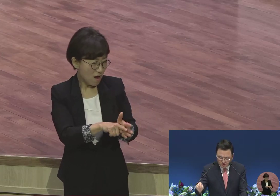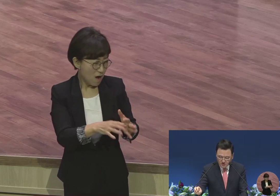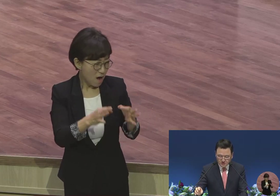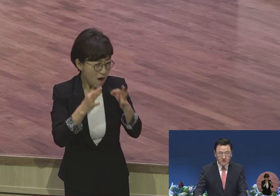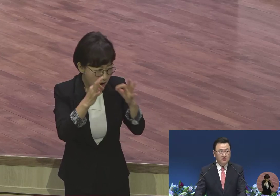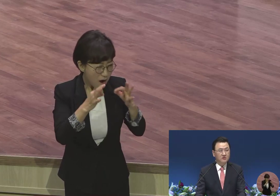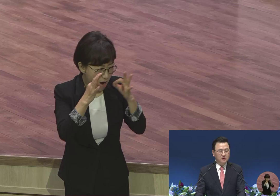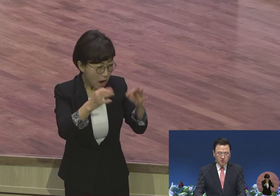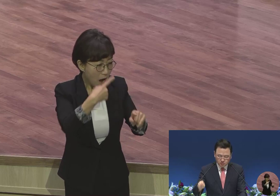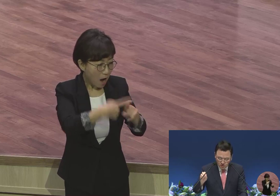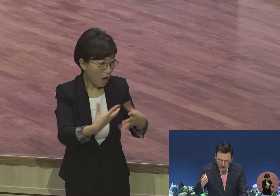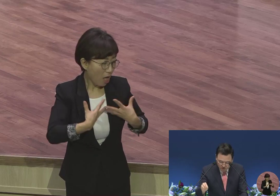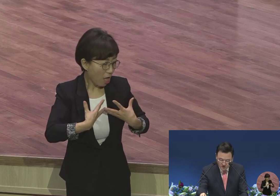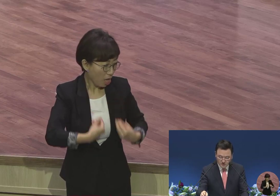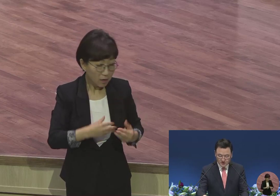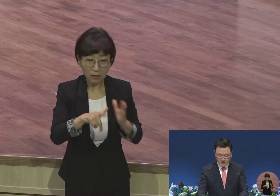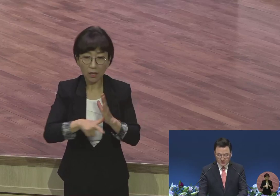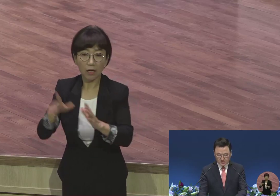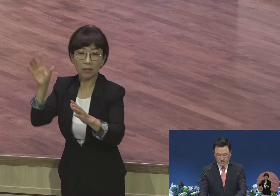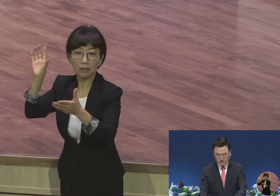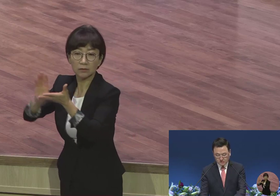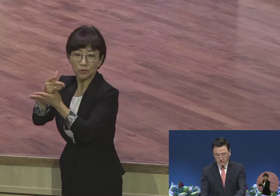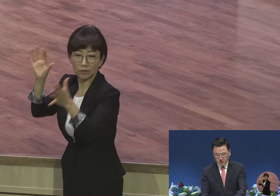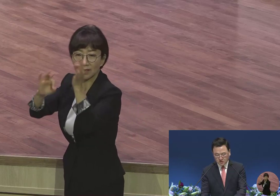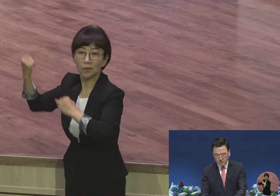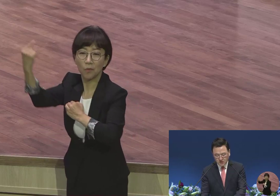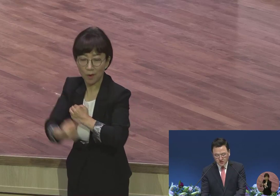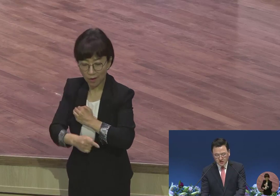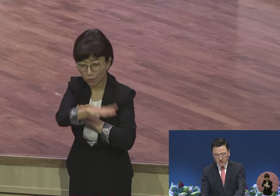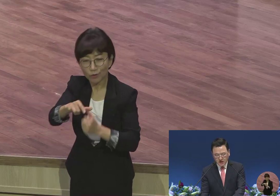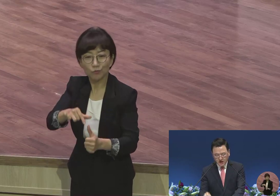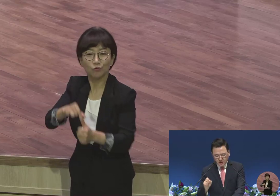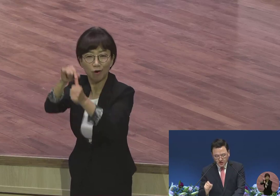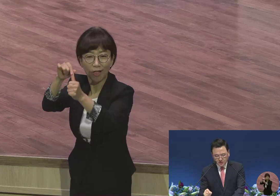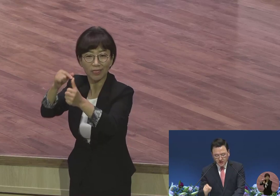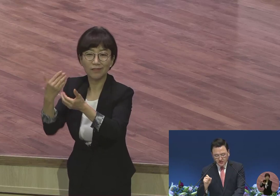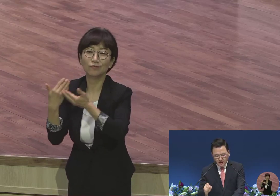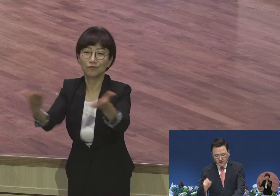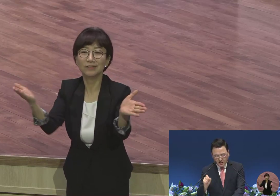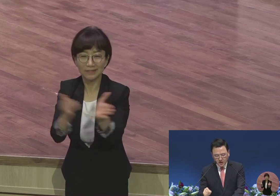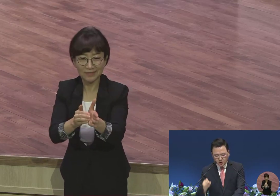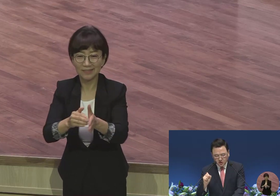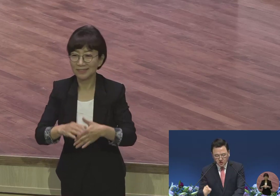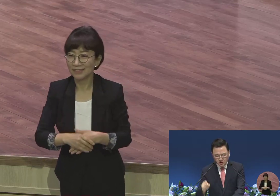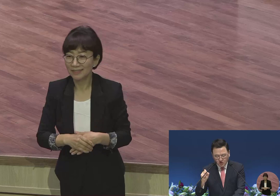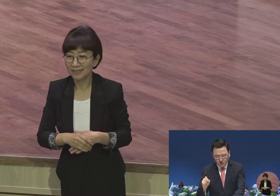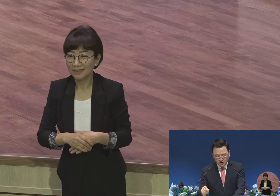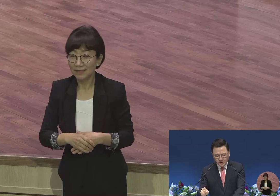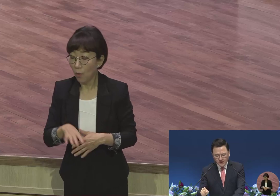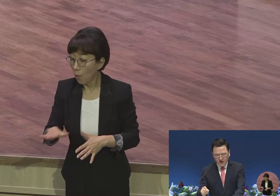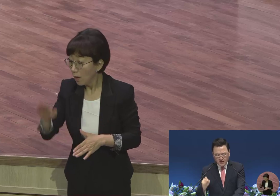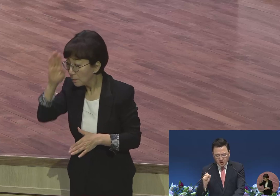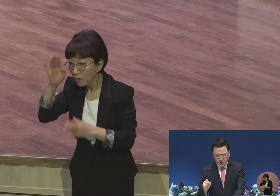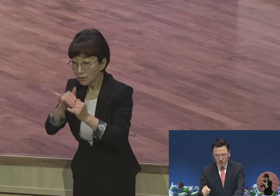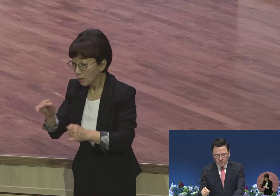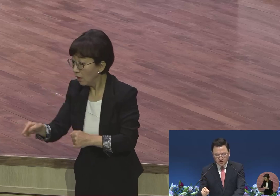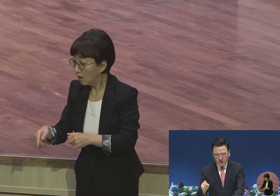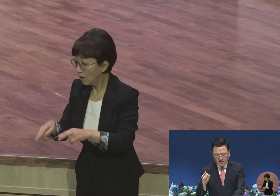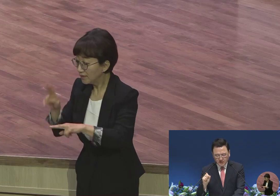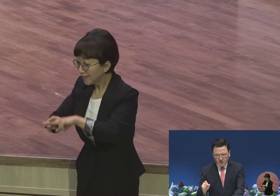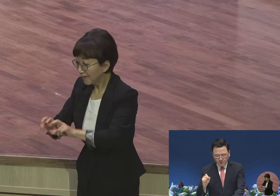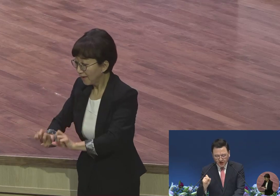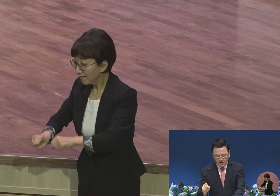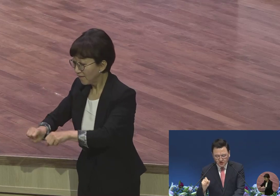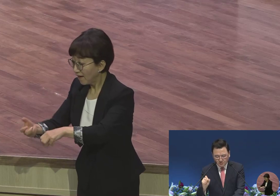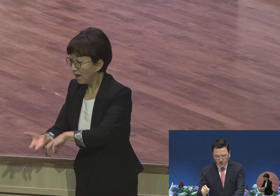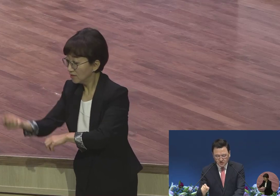그리스도가 찾아오신 거예요. 그리고 구원해 주셨습니다. 어떤 면에서는 일어나 내 자리를 들고 걸어가라 2000년